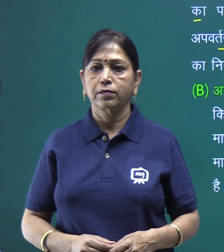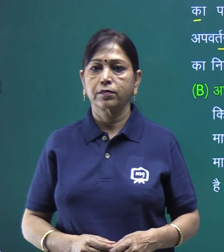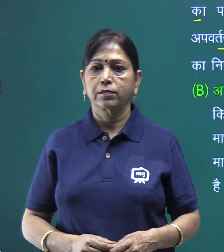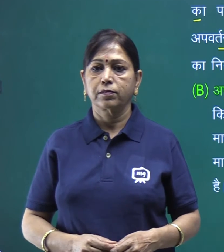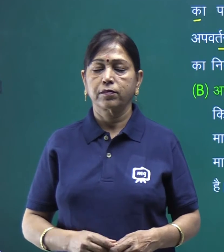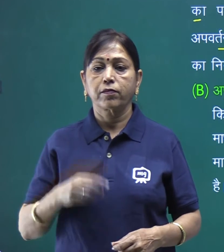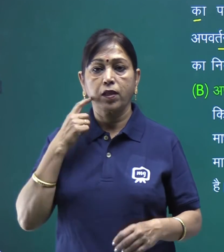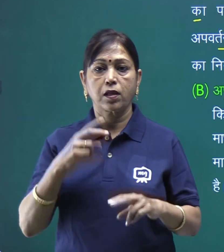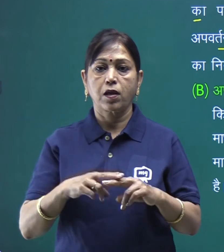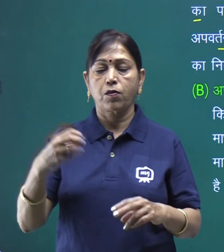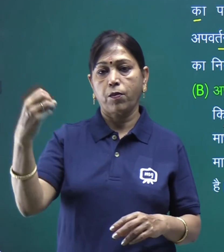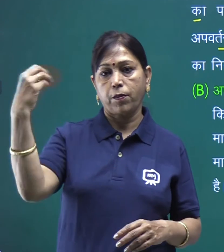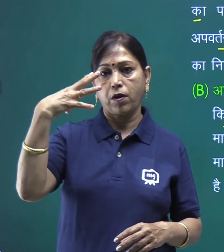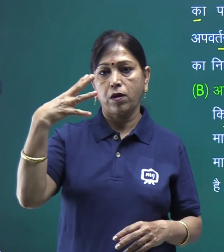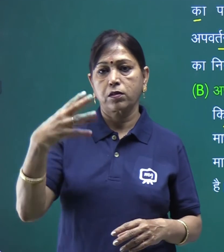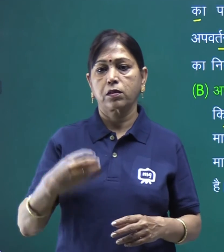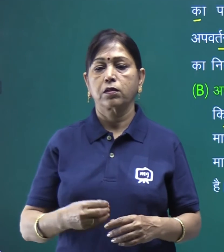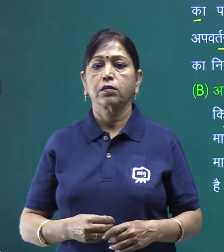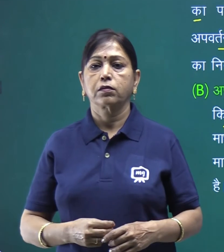जब प्रकाश की किरण